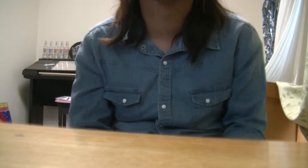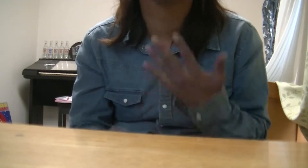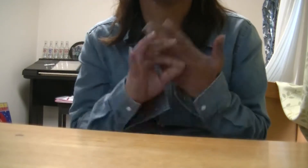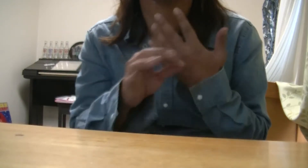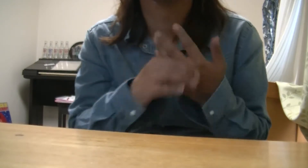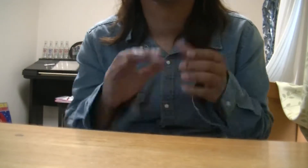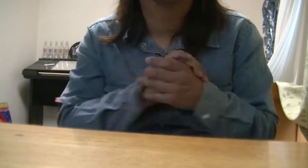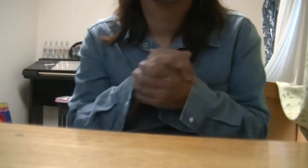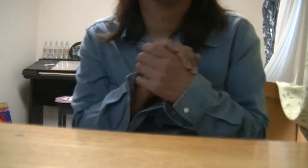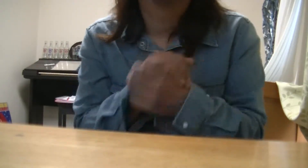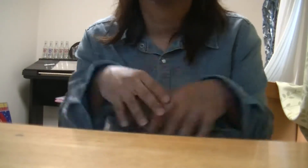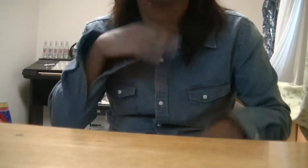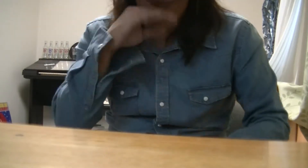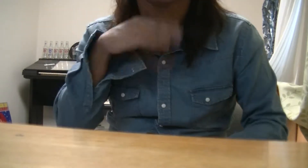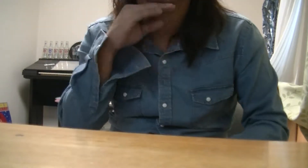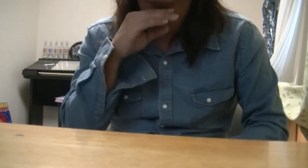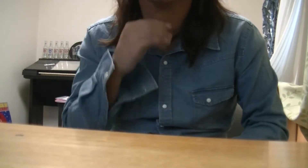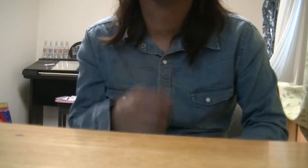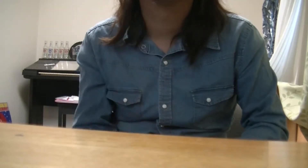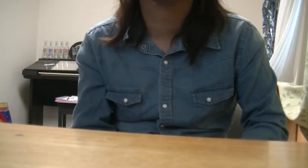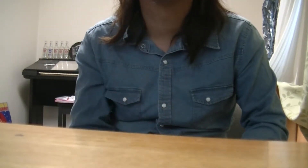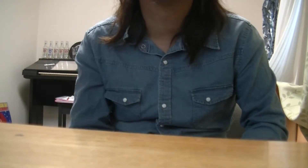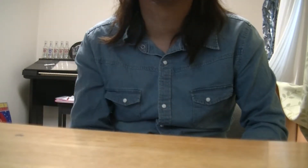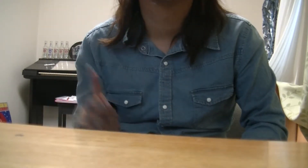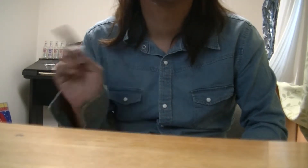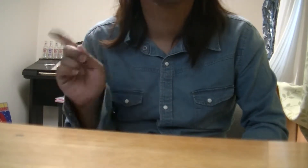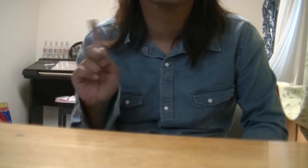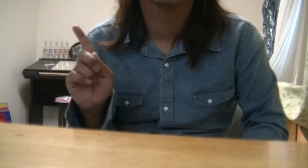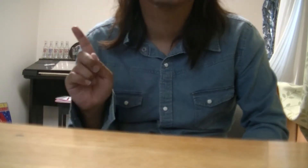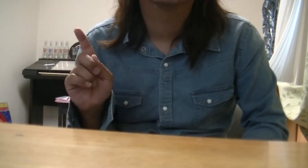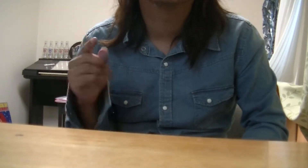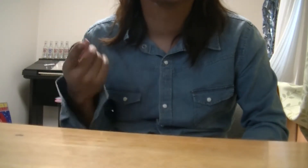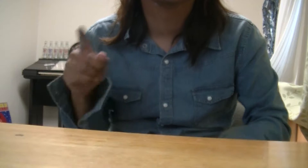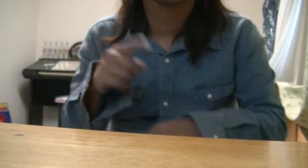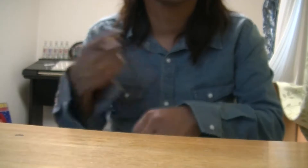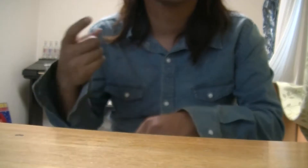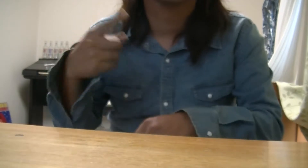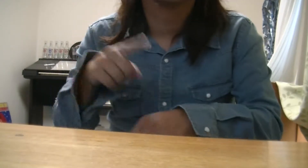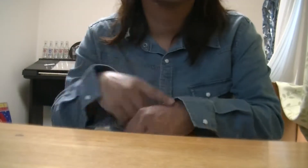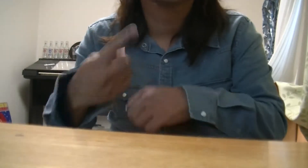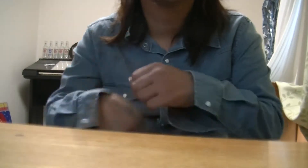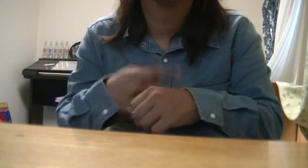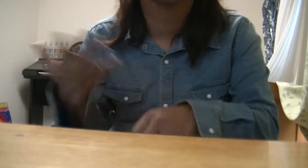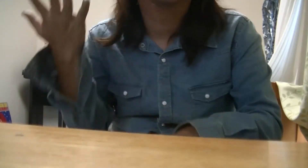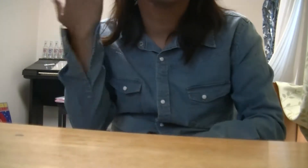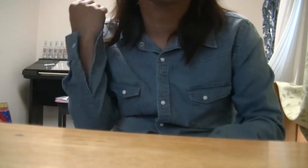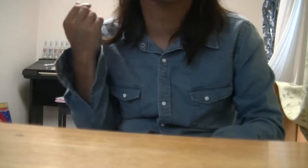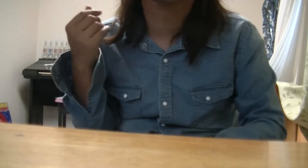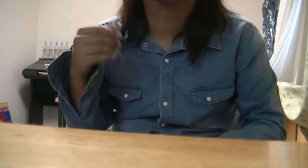達の待ち合わせの時どうしてたの？11年前、例えば渋谷で待ち合わせの時どうしてた？